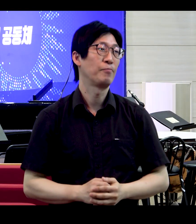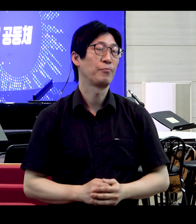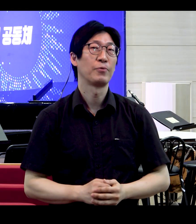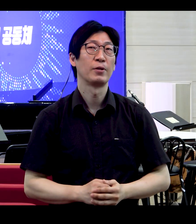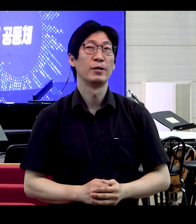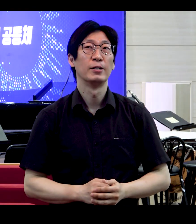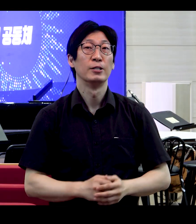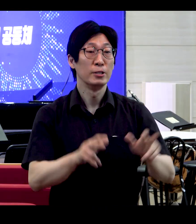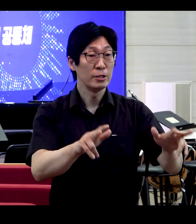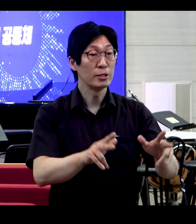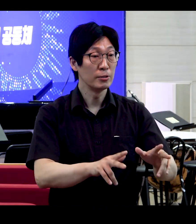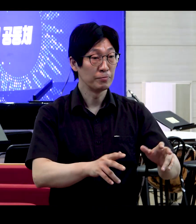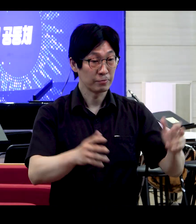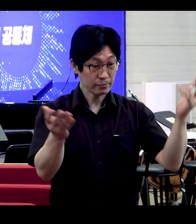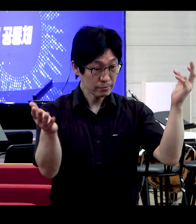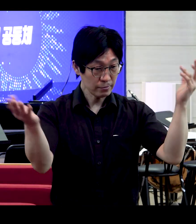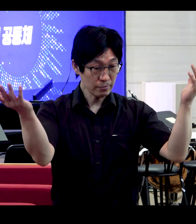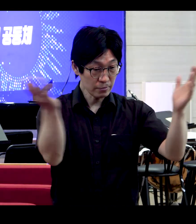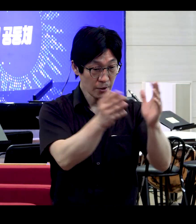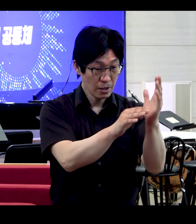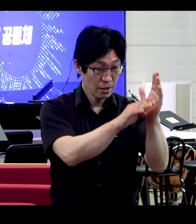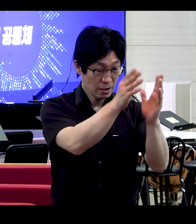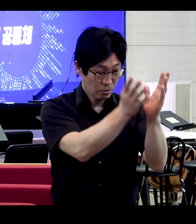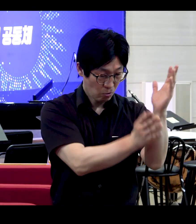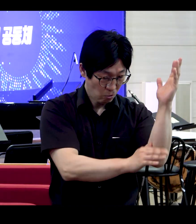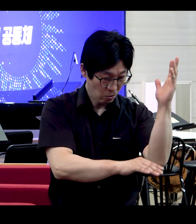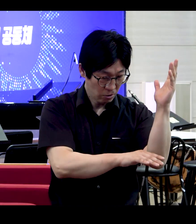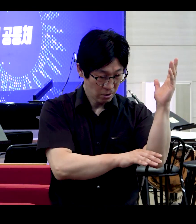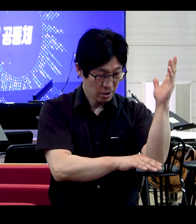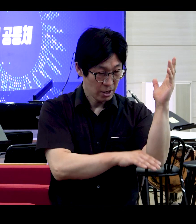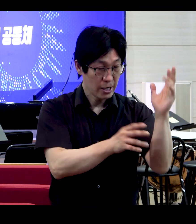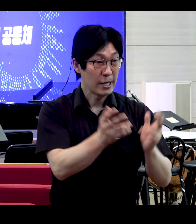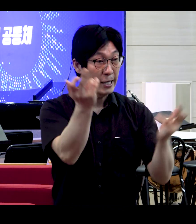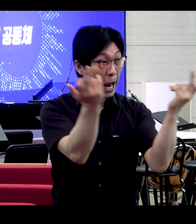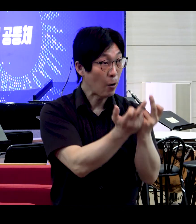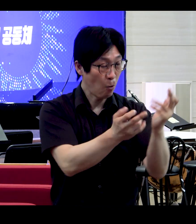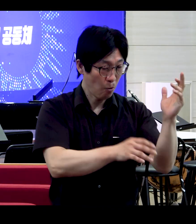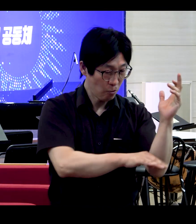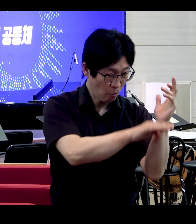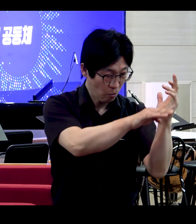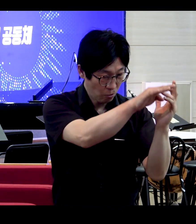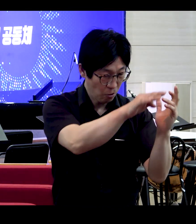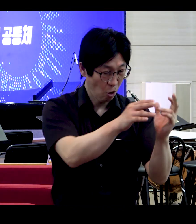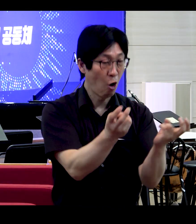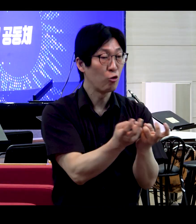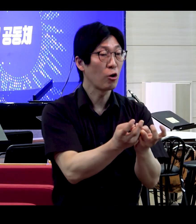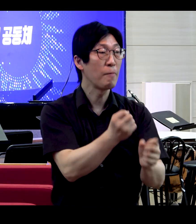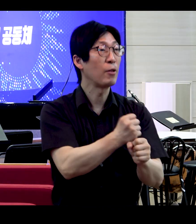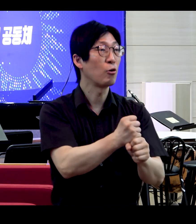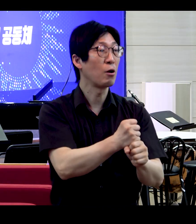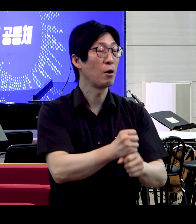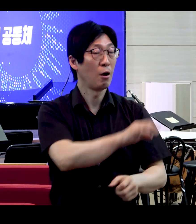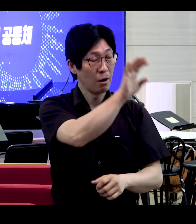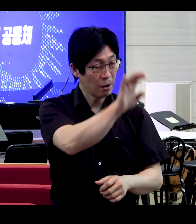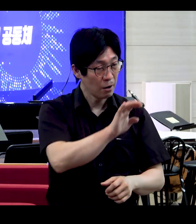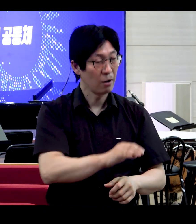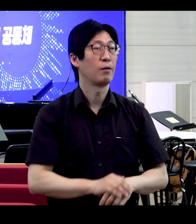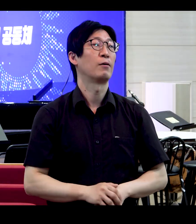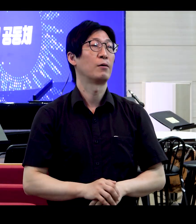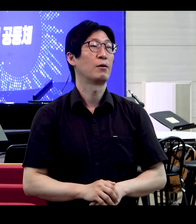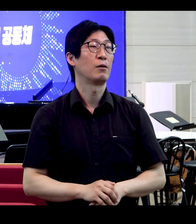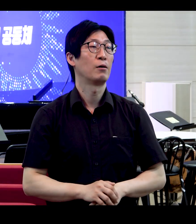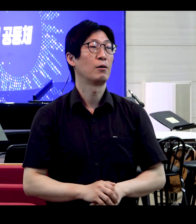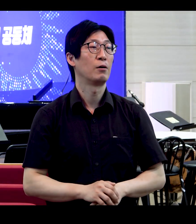그 엄청난 퇴적층이 어떻게 해서 만들어졌느냐? 이게 말이 안 되는 거예요. 아니, 그 어마어마한 퇴적층이